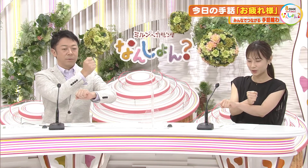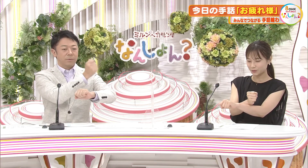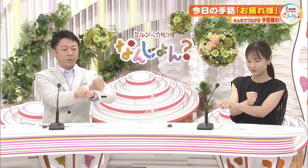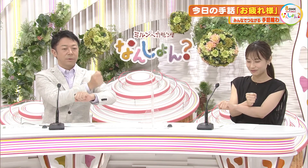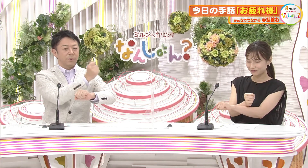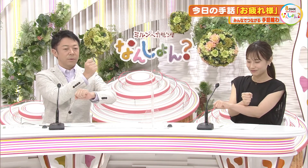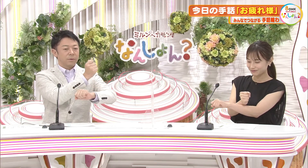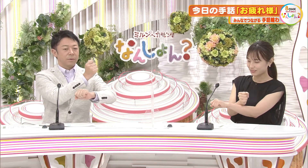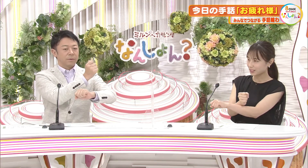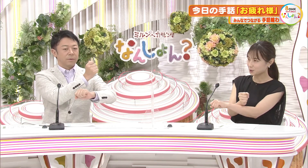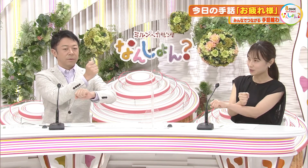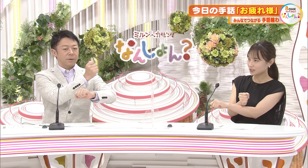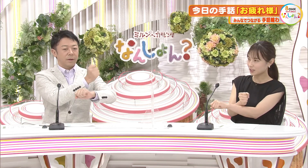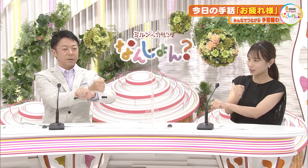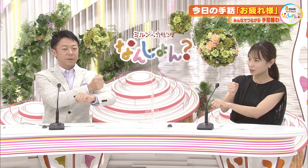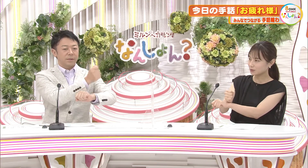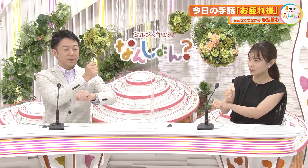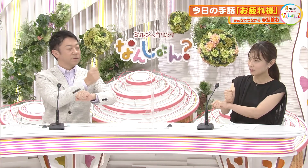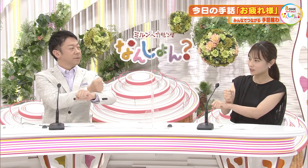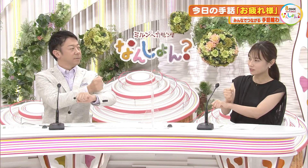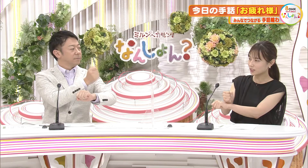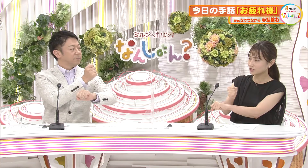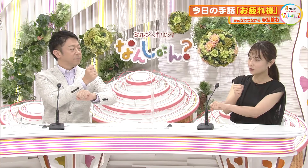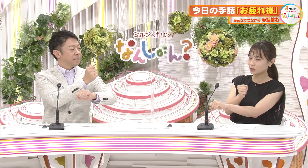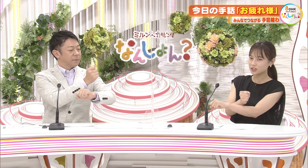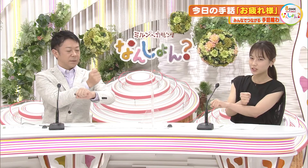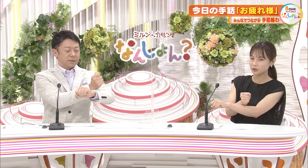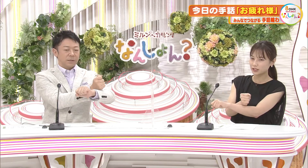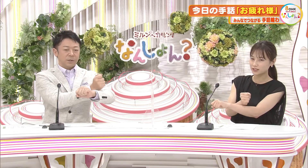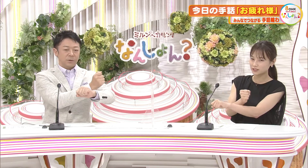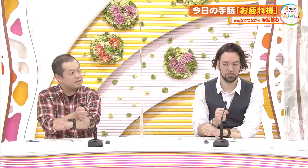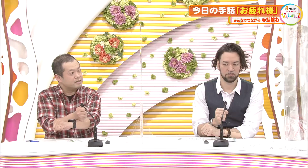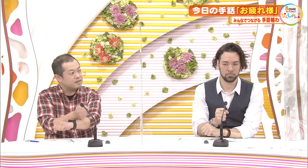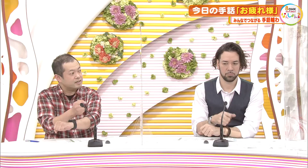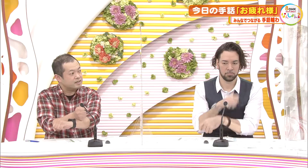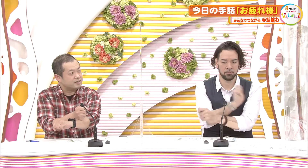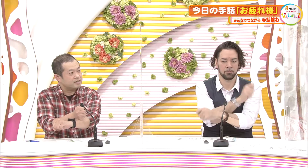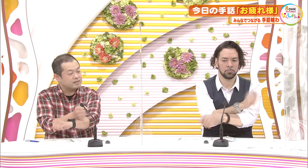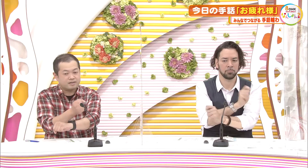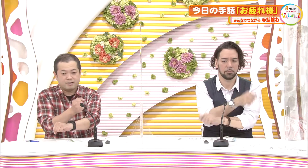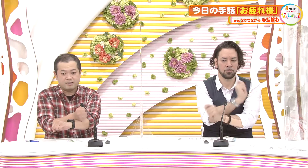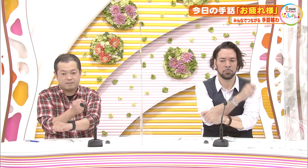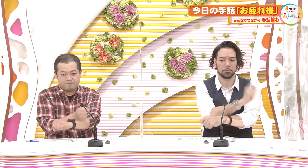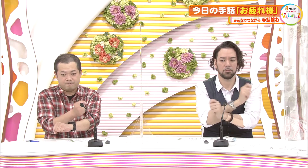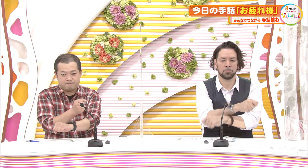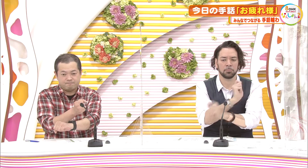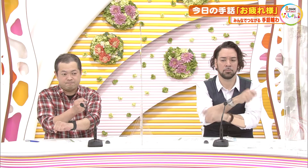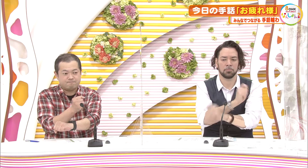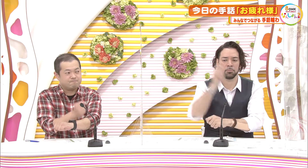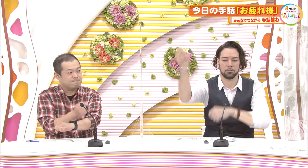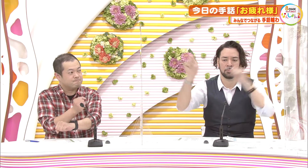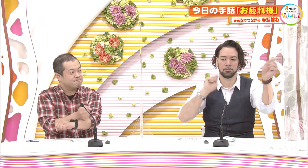トントン、大丈夫ですか？手首ではなくてちょっと肘寄りですね。はい、このあたり、上のあたりをポンポンと。 ひろきさんちょっと動かしすぎ